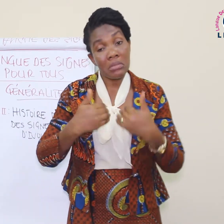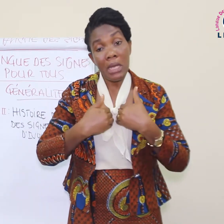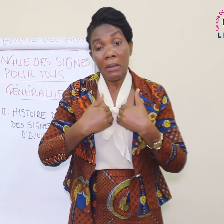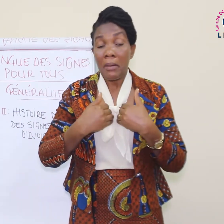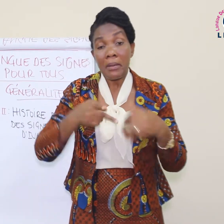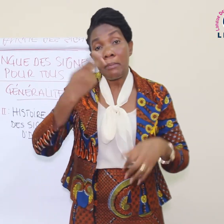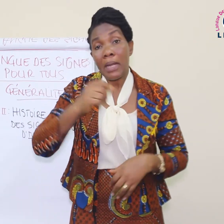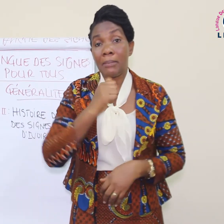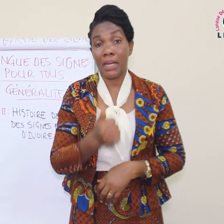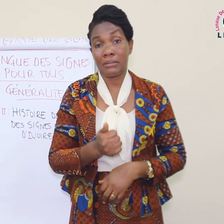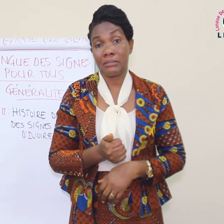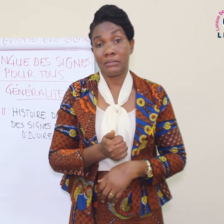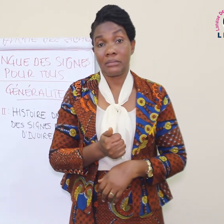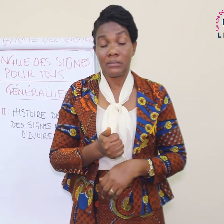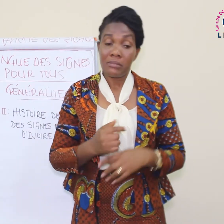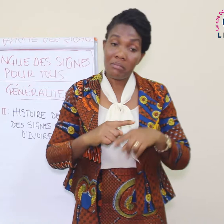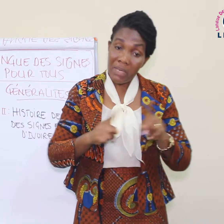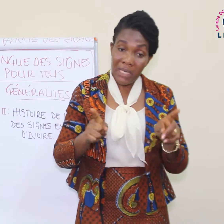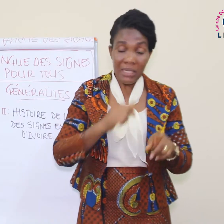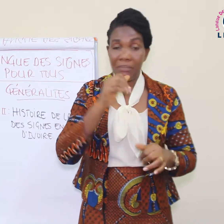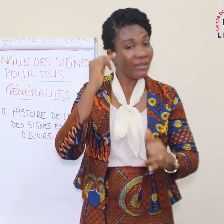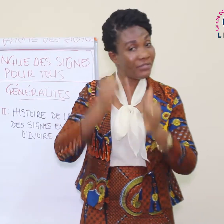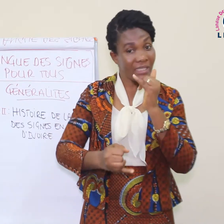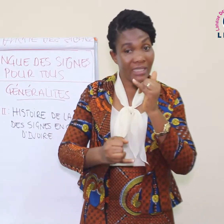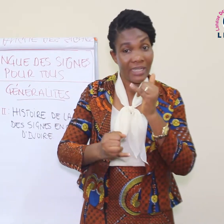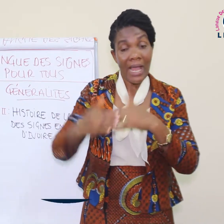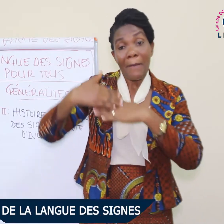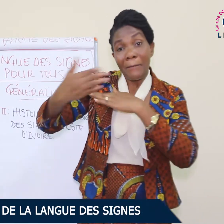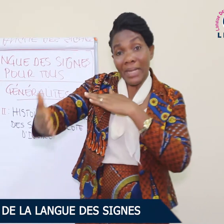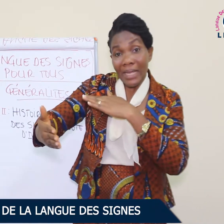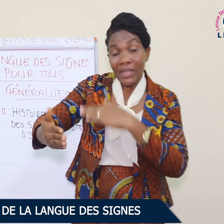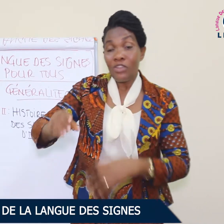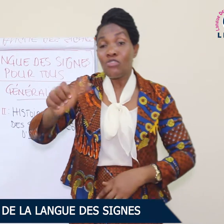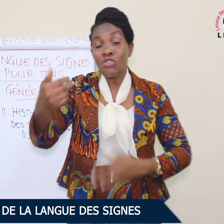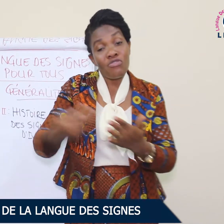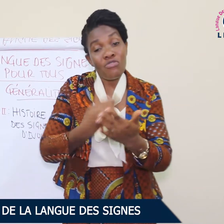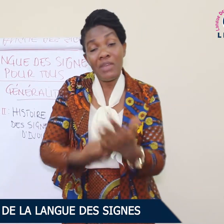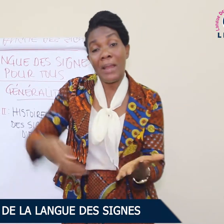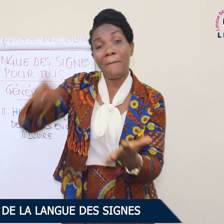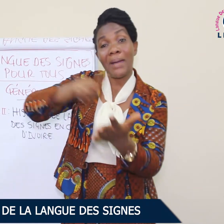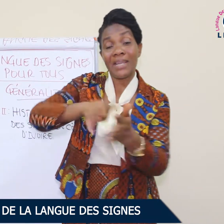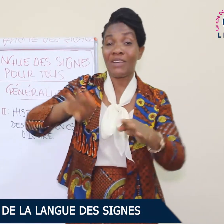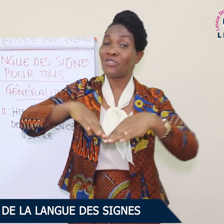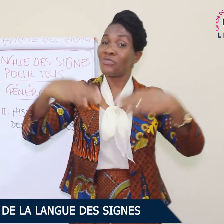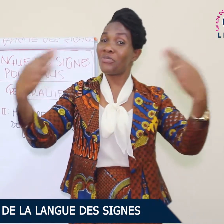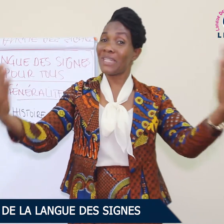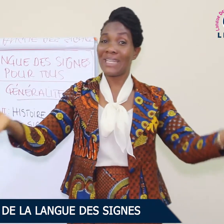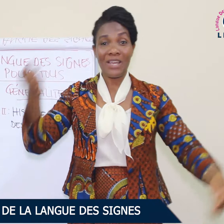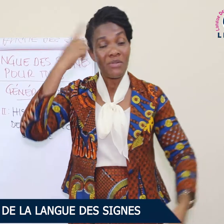riche et nouvelle page va s'ouvrir pour les personnes sourdes à partir de